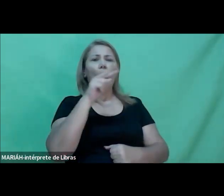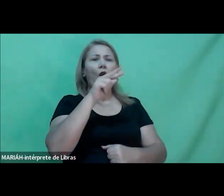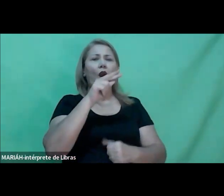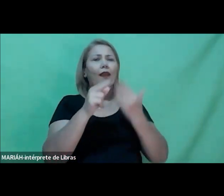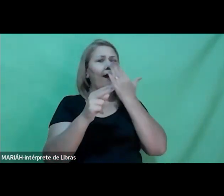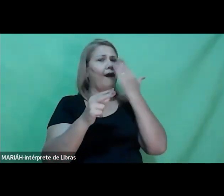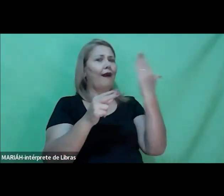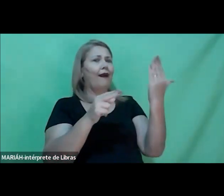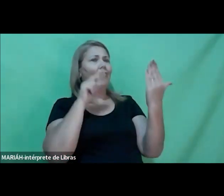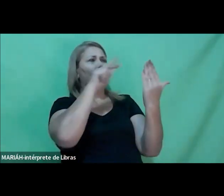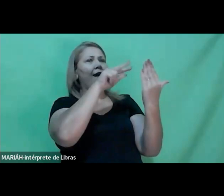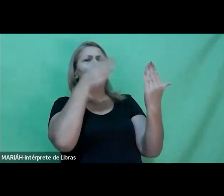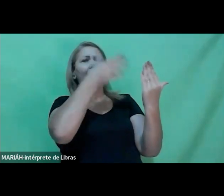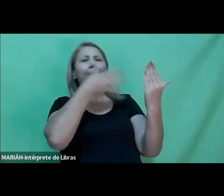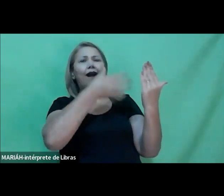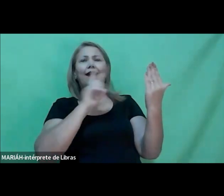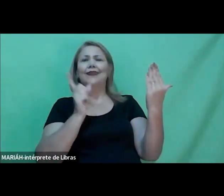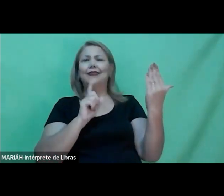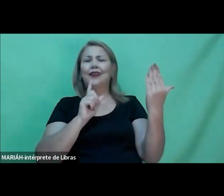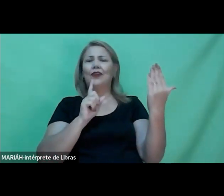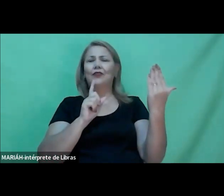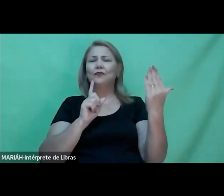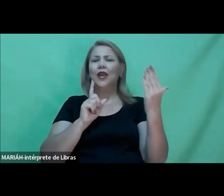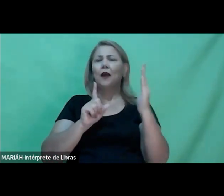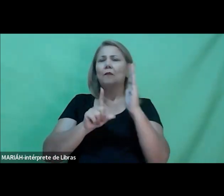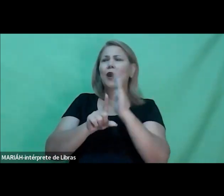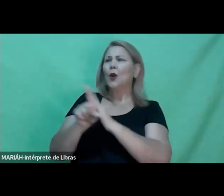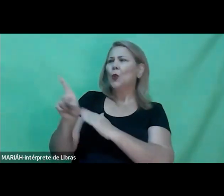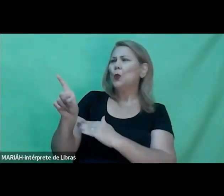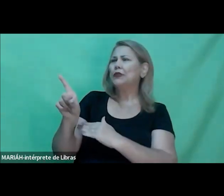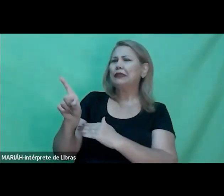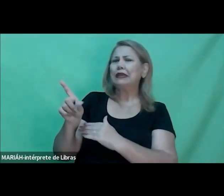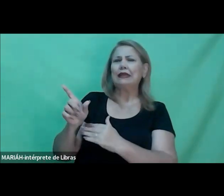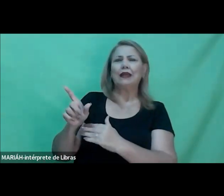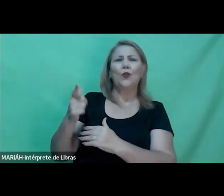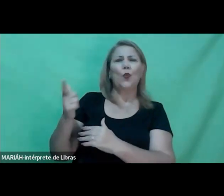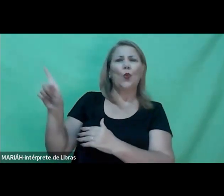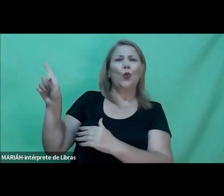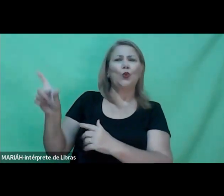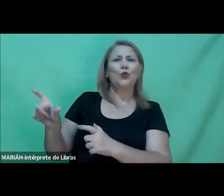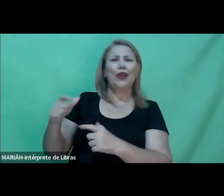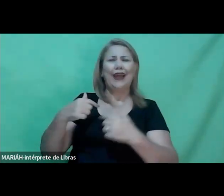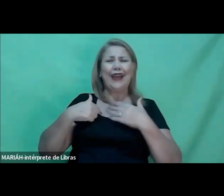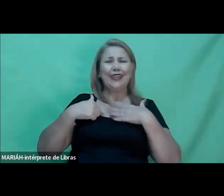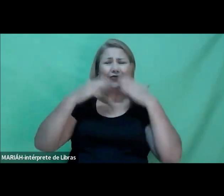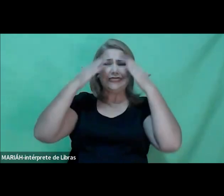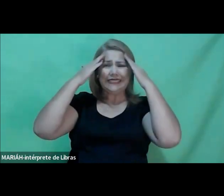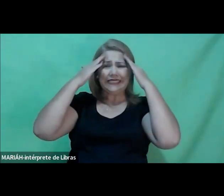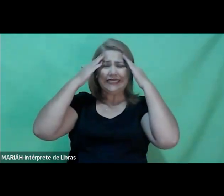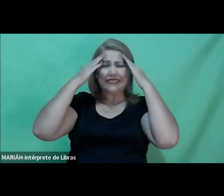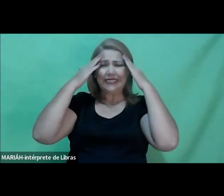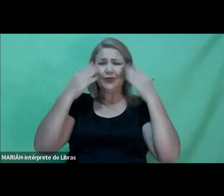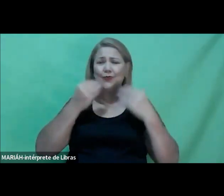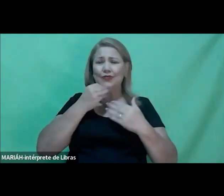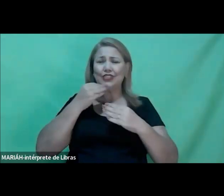tarima le hacían la pregunta al parlante y yo decía se me olvidó esa descripción